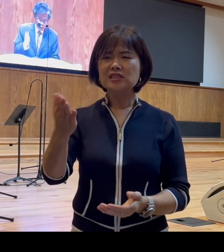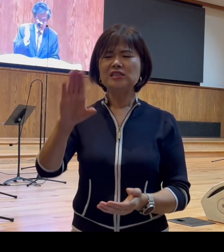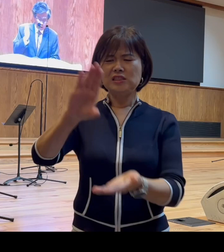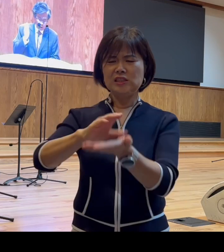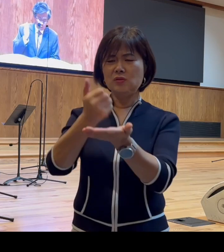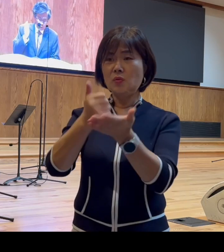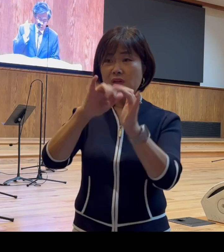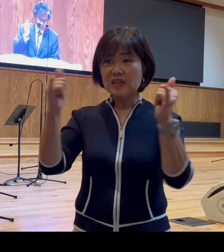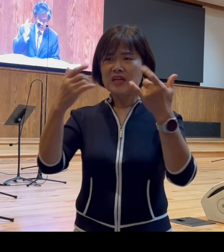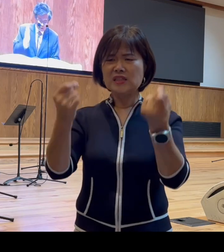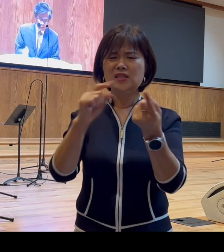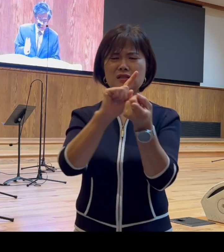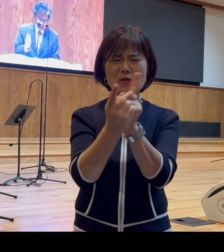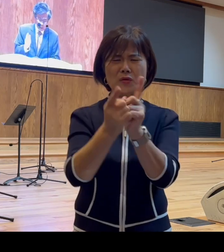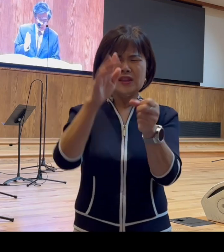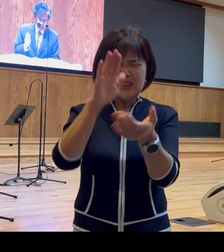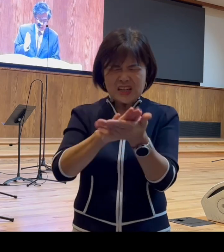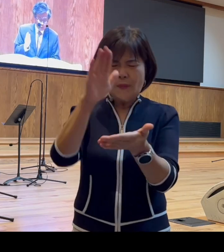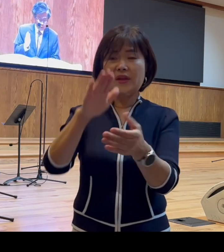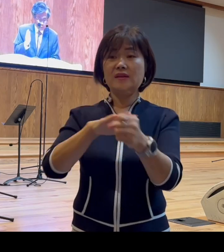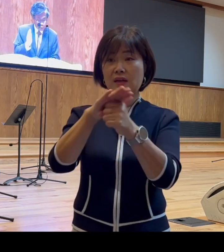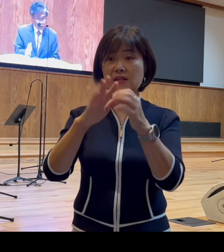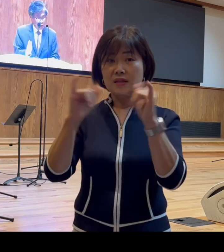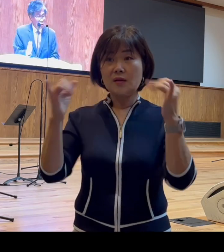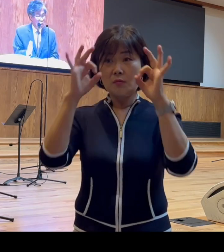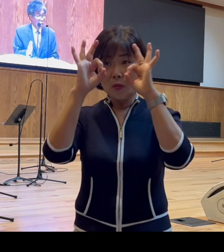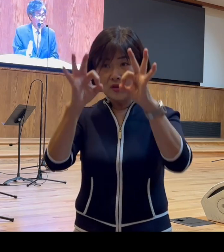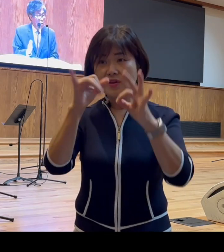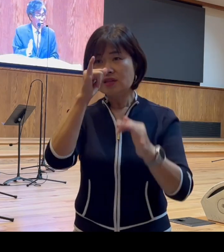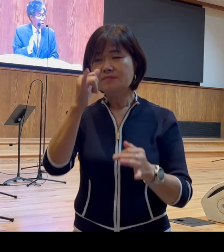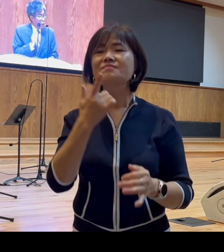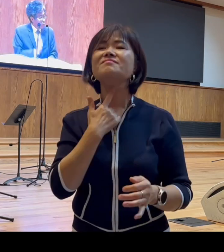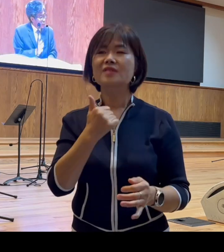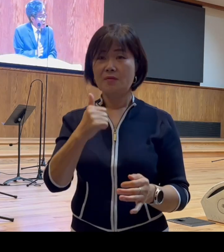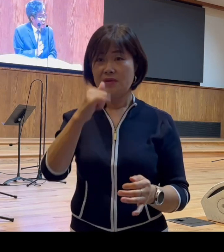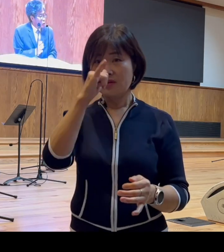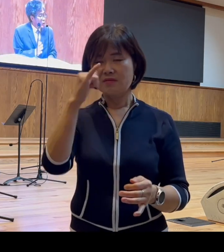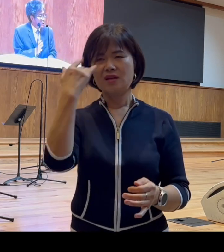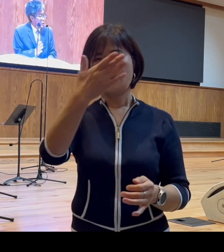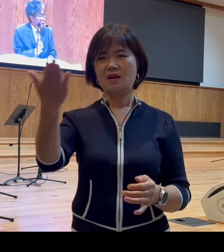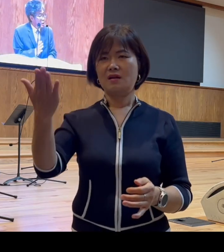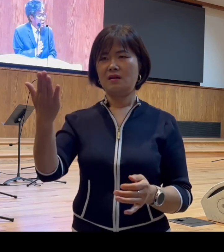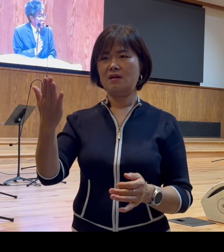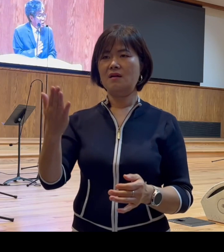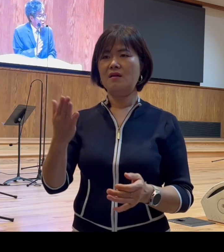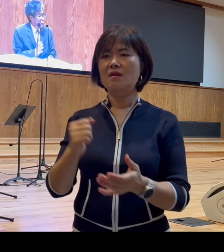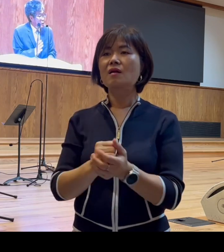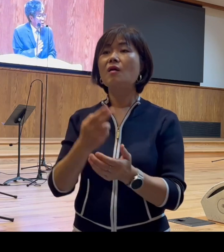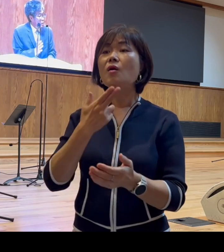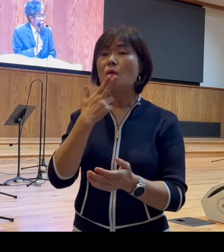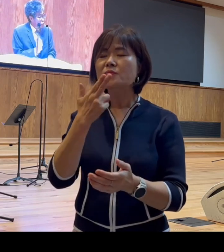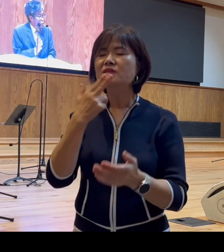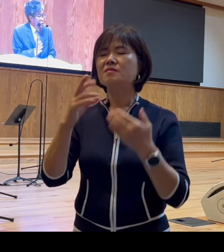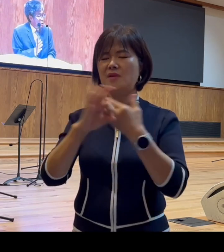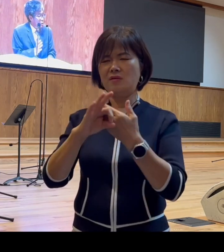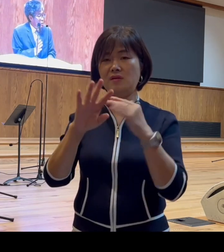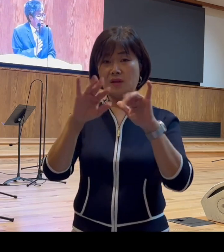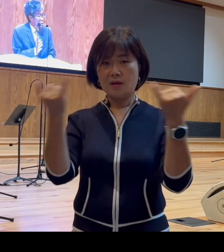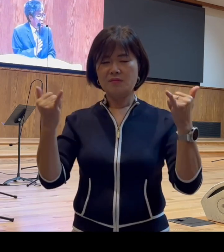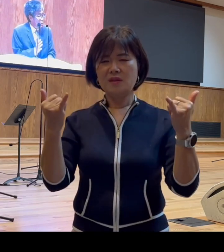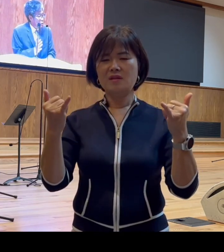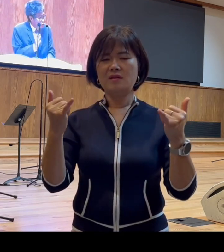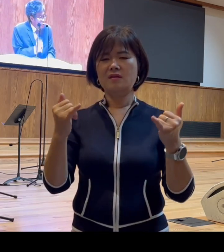당신은 그리스도인들처럼 서로 뜨겁게 사랑하는 사람들을 보신 일이 있어요. 그러니까 없다, 이런 확신이 있었기 때문에